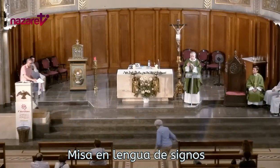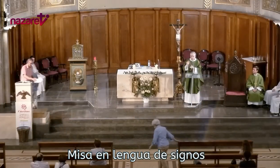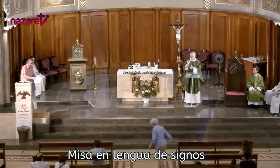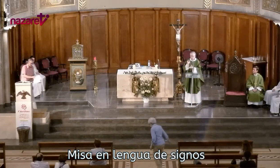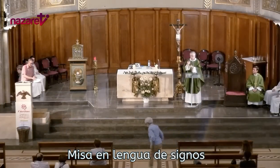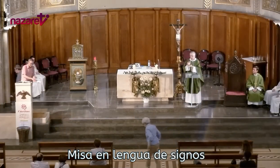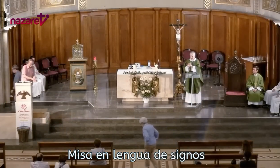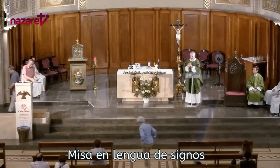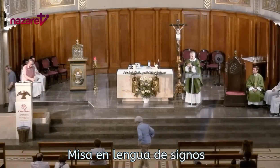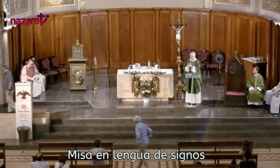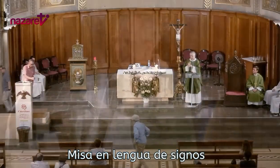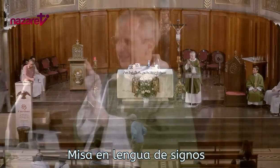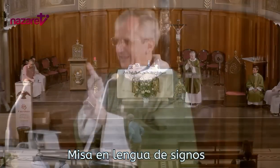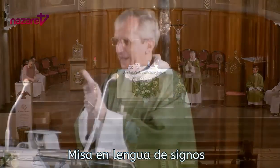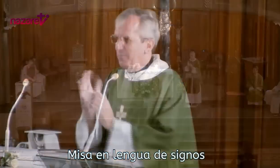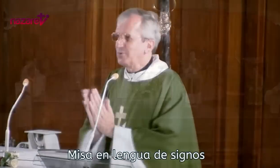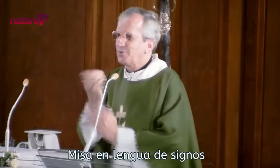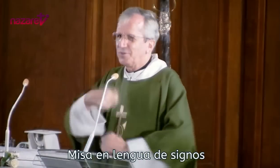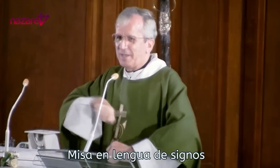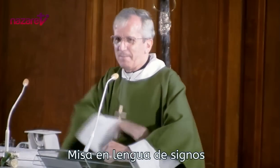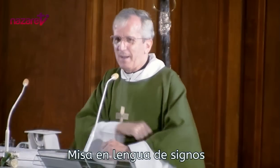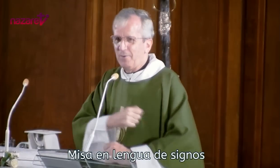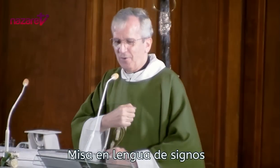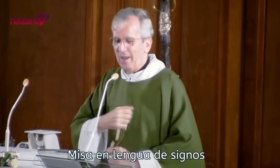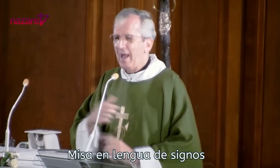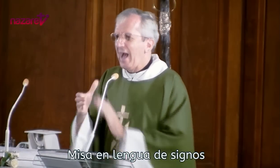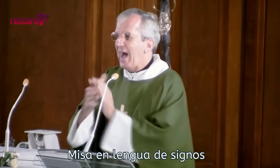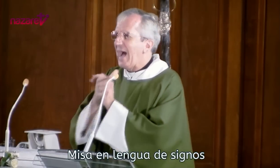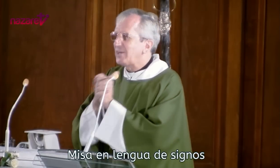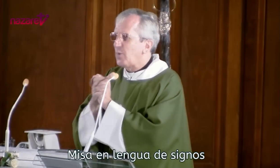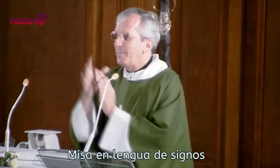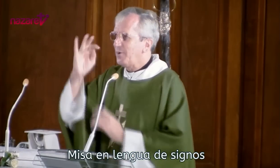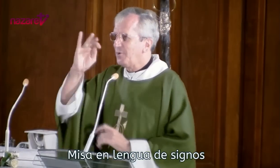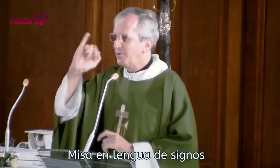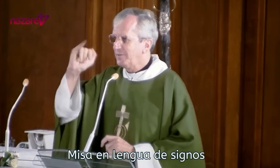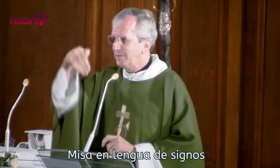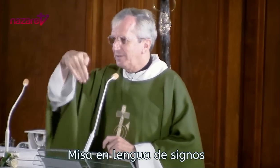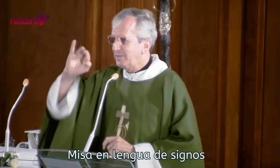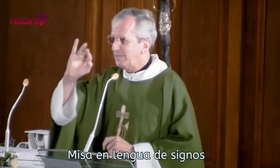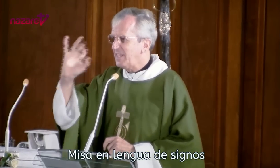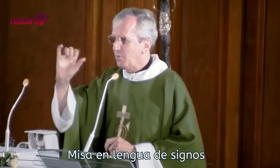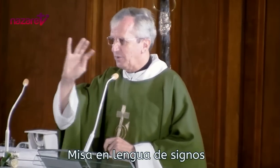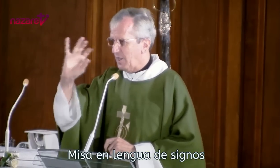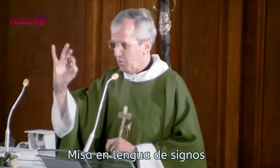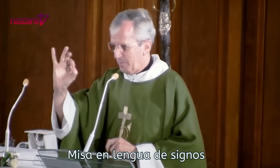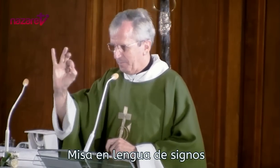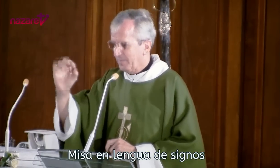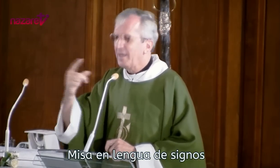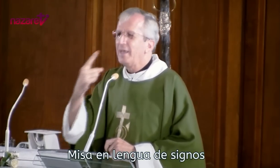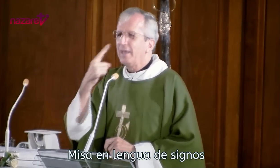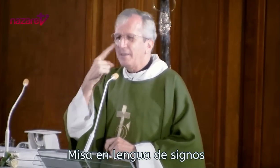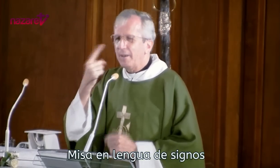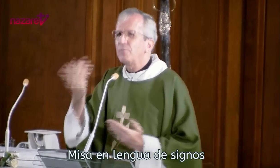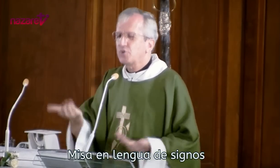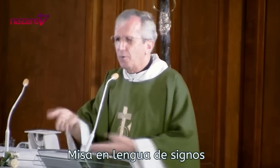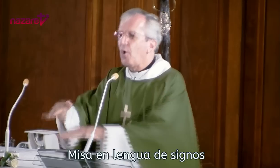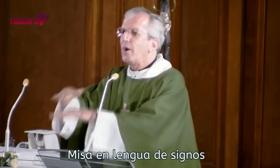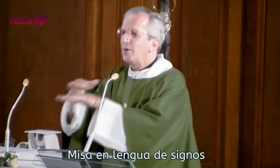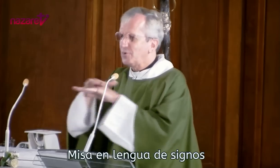Continuamos con la carta del apóstol San Pablo a su amigo Timoteo. Y veremos cómo nos